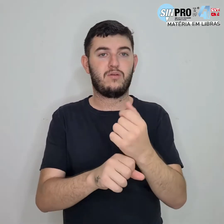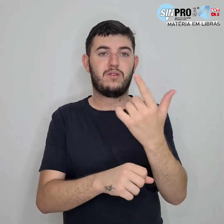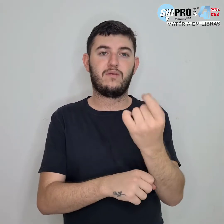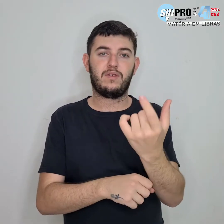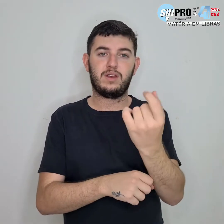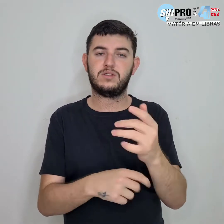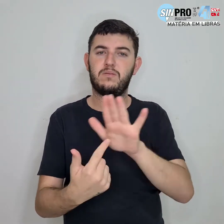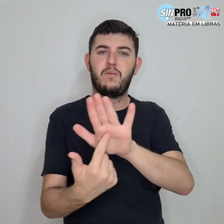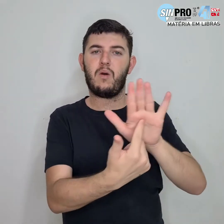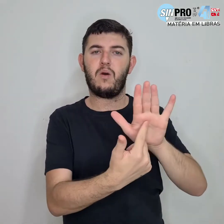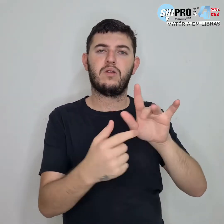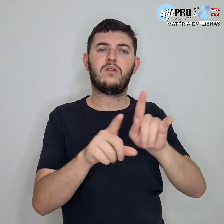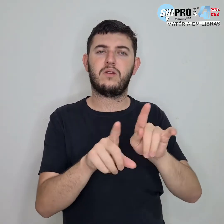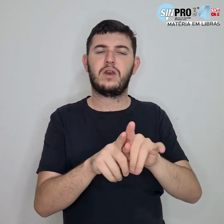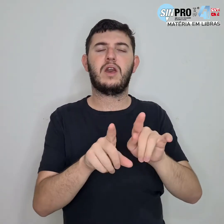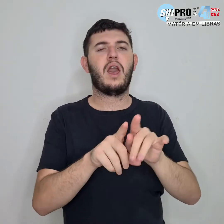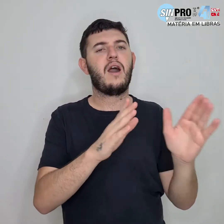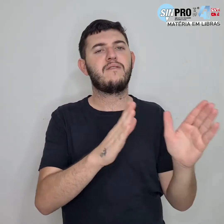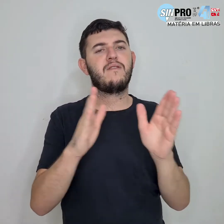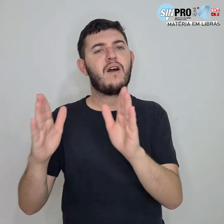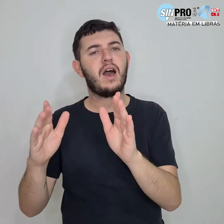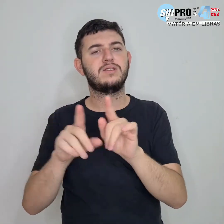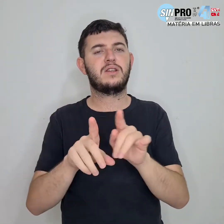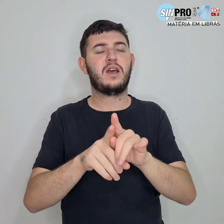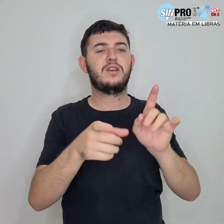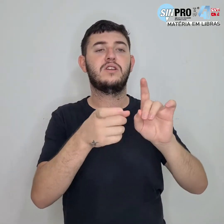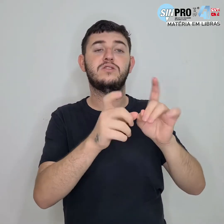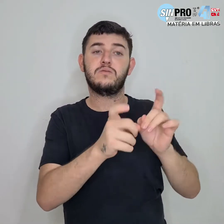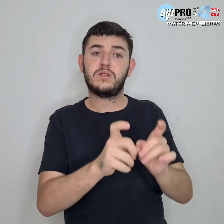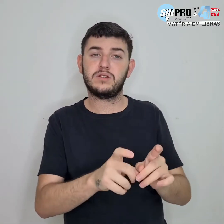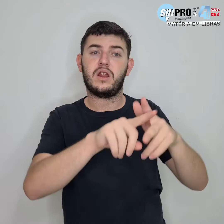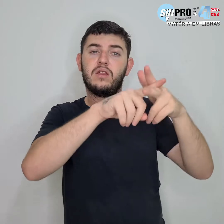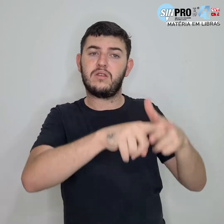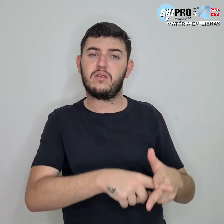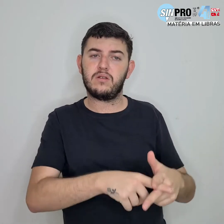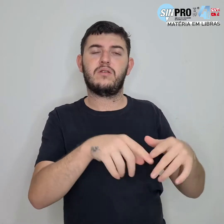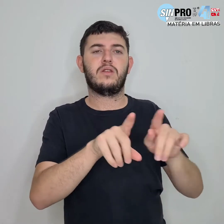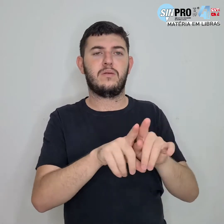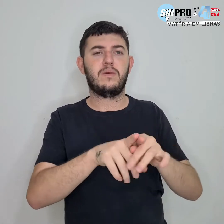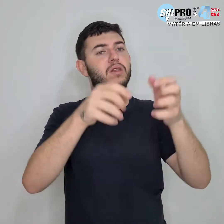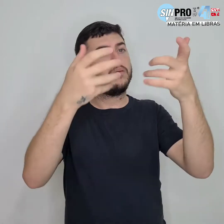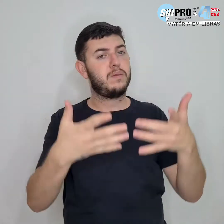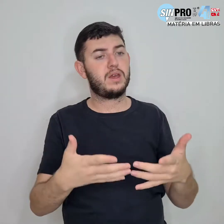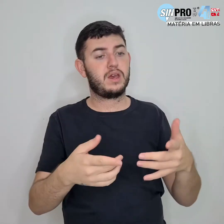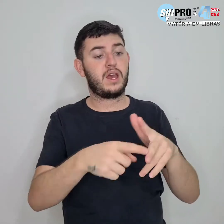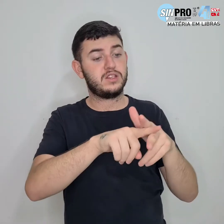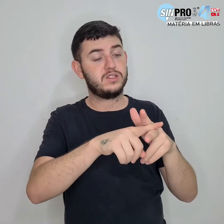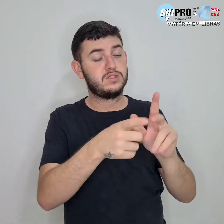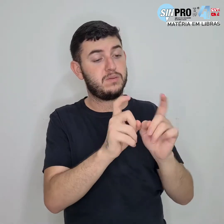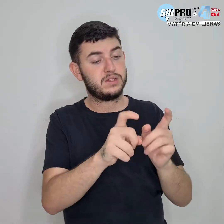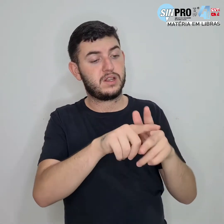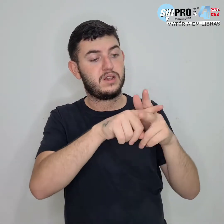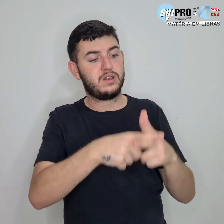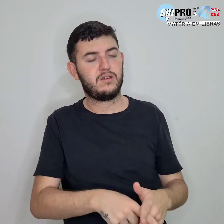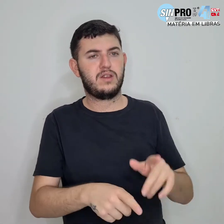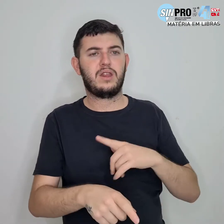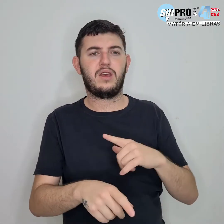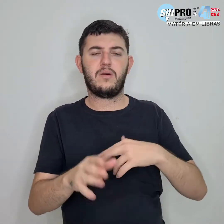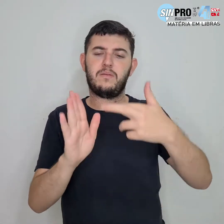administrativa, insere na orientação da administração pública o princípio da subsidiariedade. Subsidiário